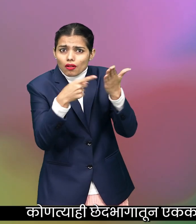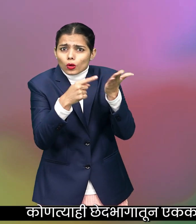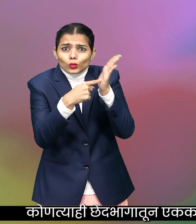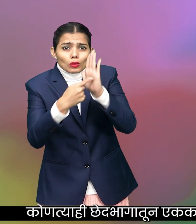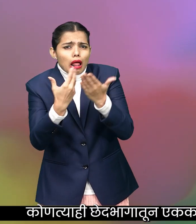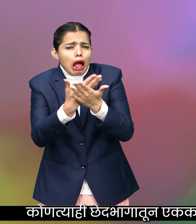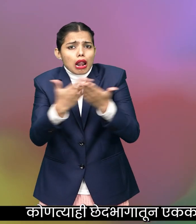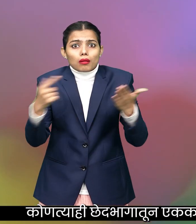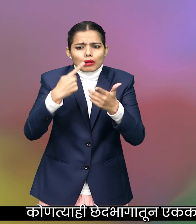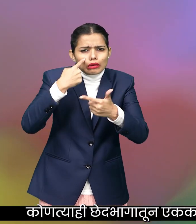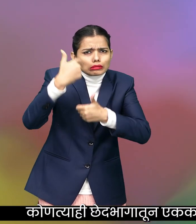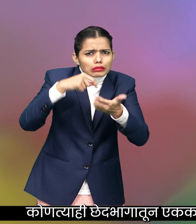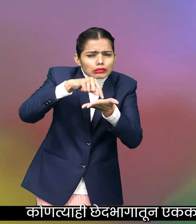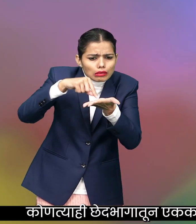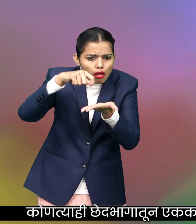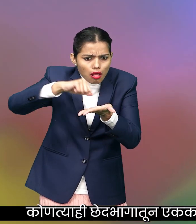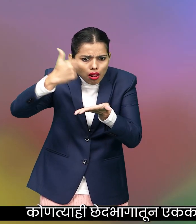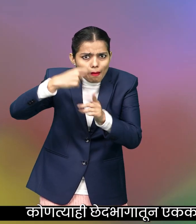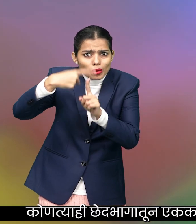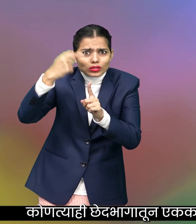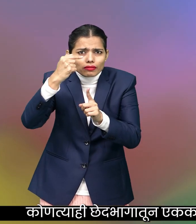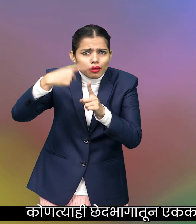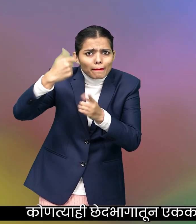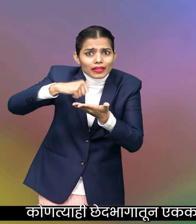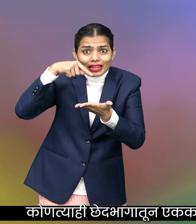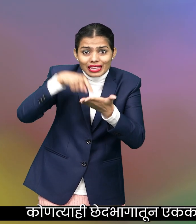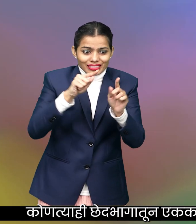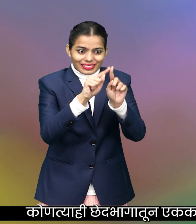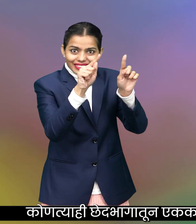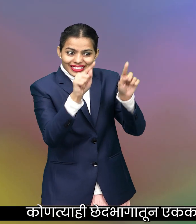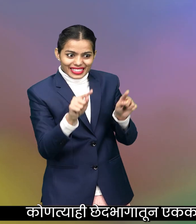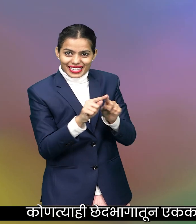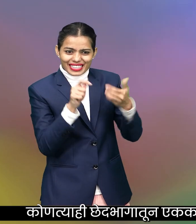छेदभागातून एकक वेळेत वाहणाऱ्या विद्युत भाराचे प्रमाण असते.